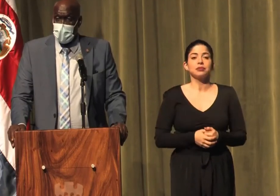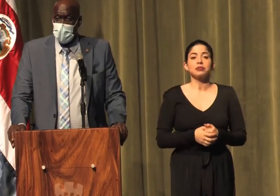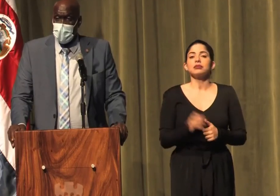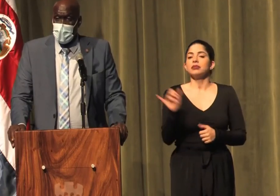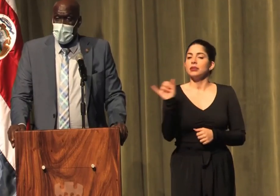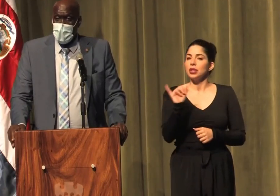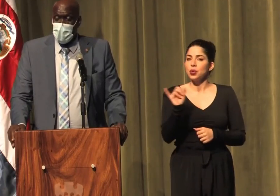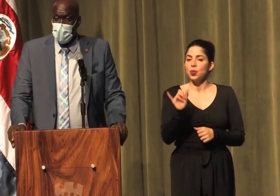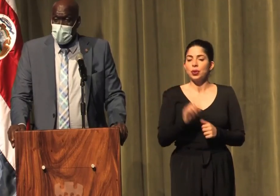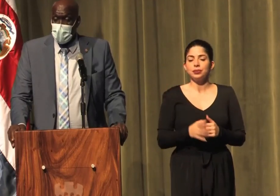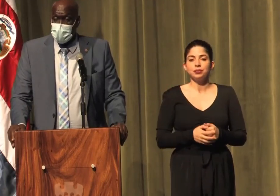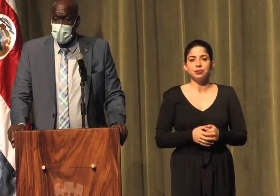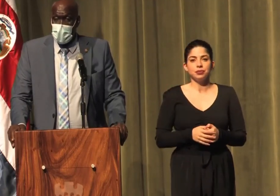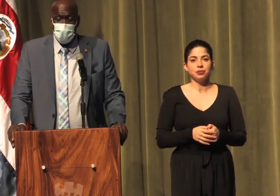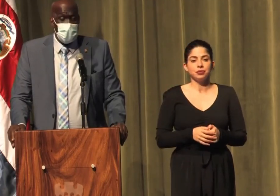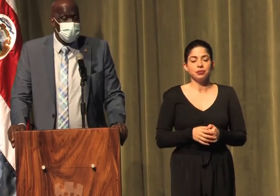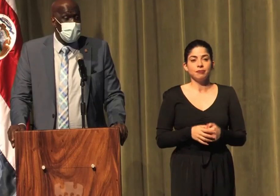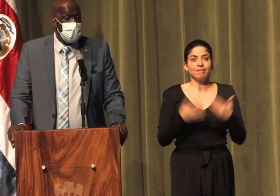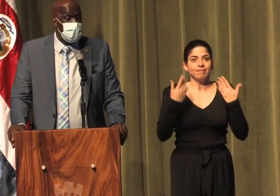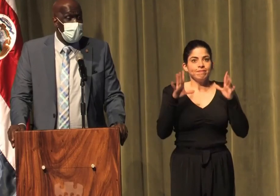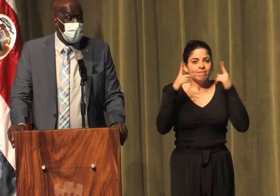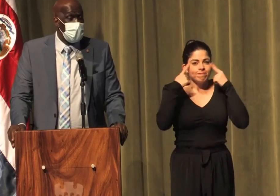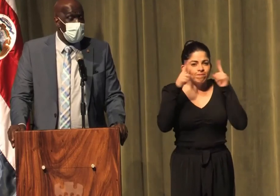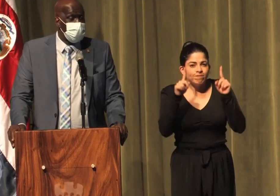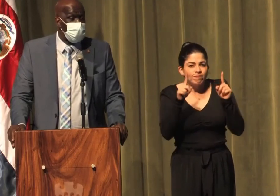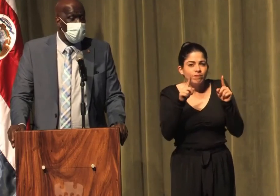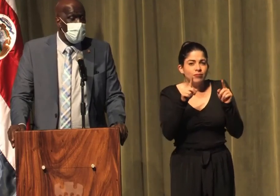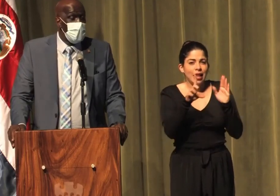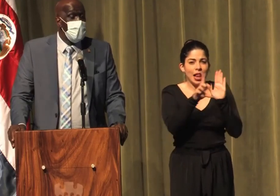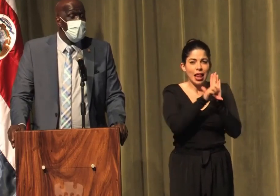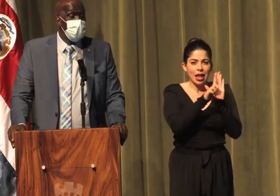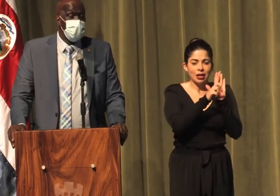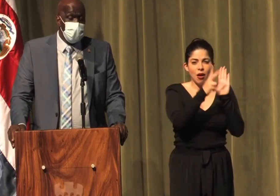Igualmente, pudimos sacar una serie de leyes